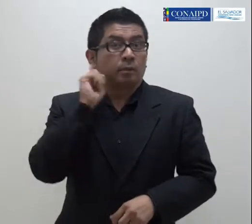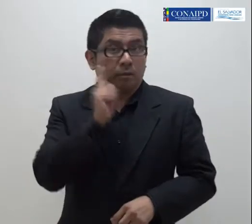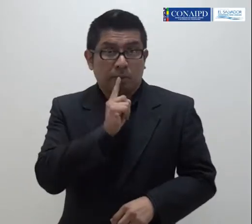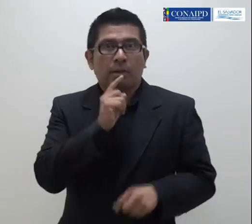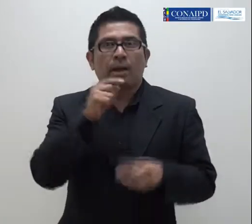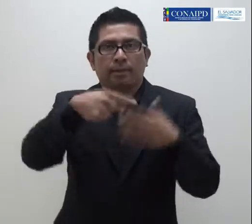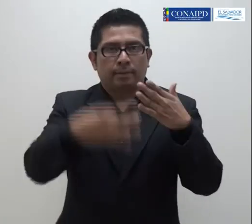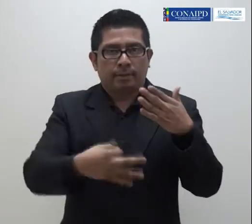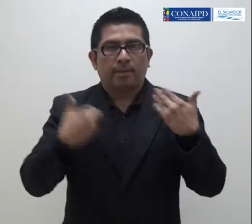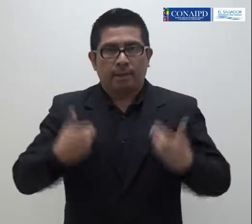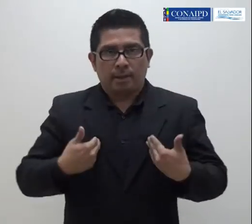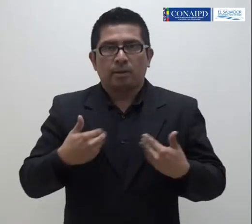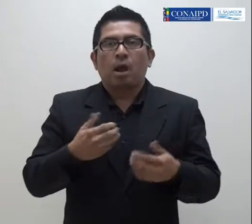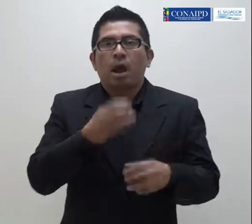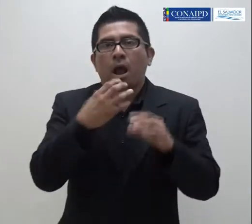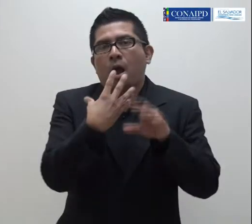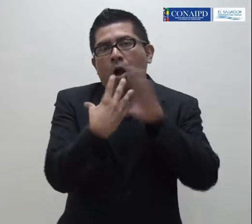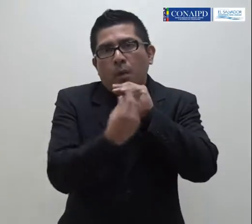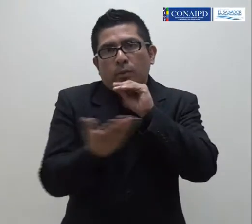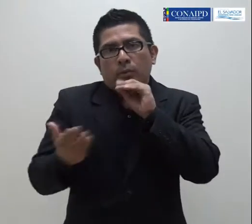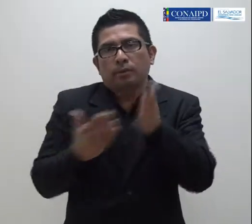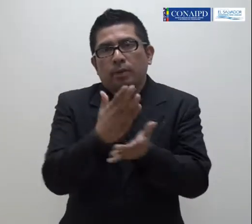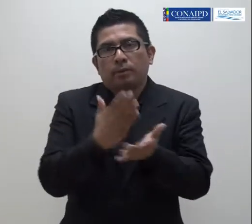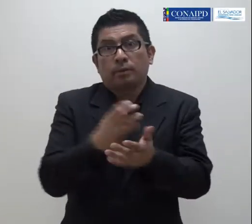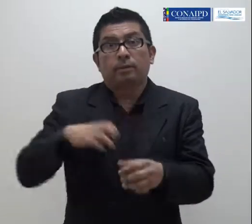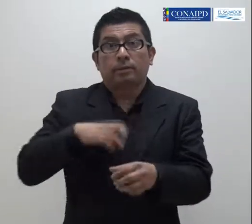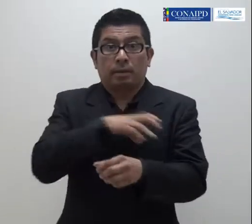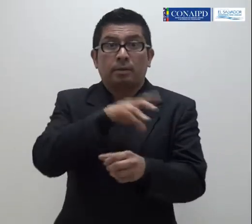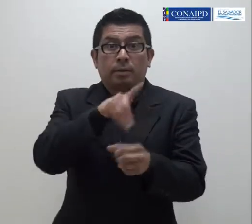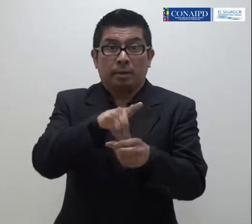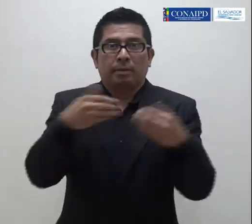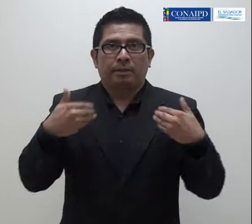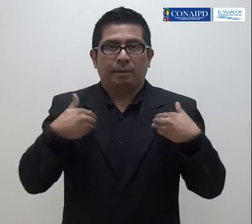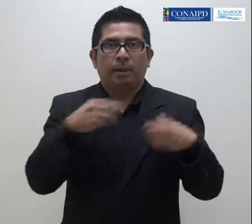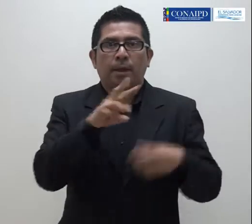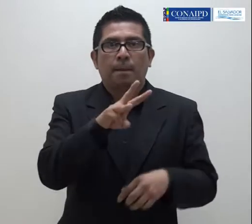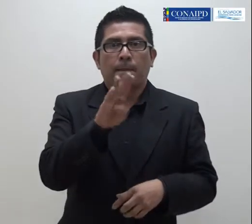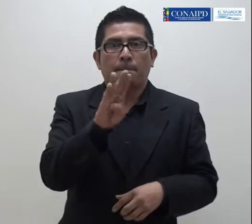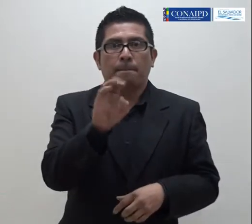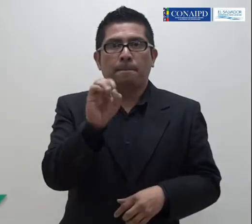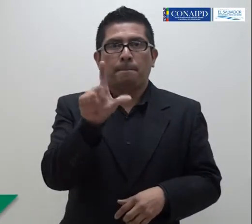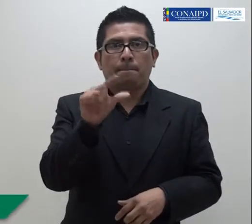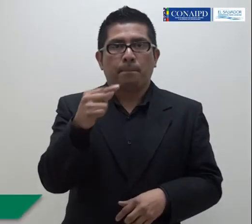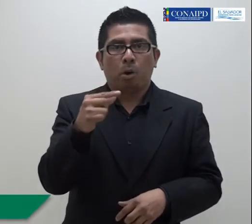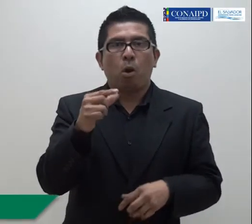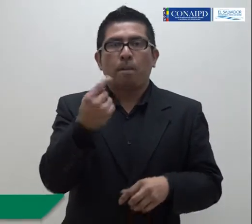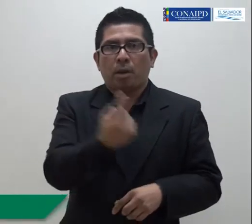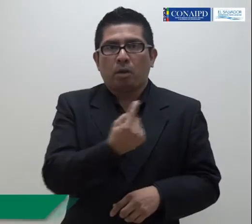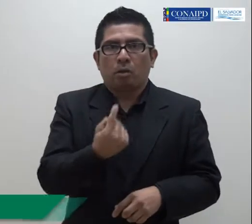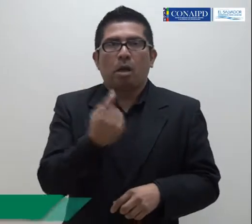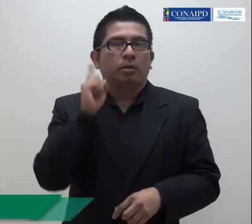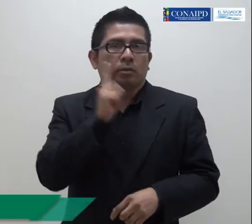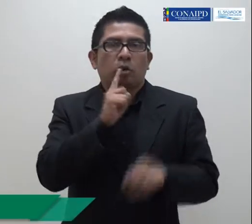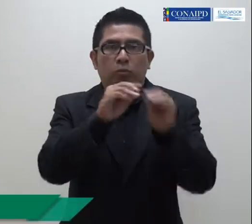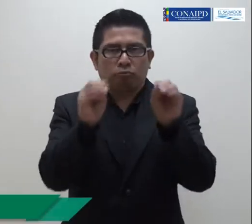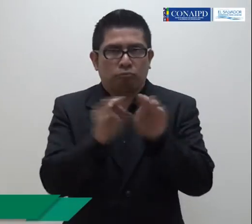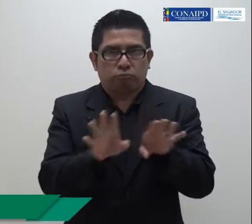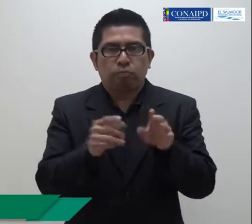la comunicación accesible, el CONAIPD cuenta con un blog de personas sordas, a través del cual se divulga los derechos de esta población y se promueve